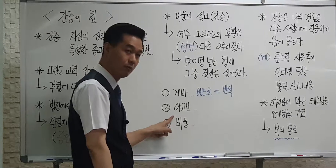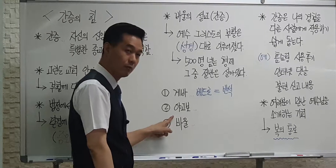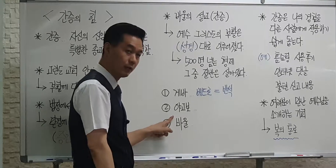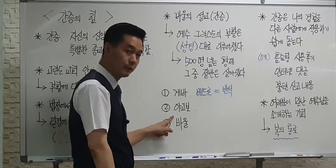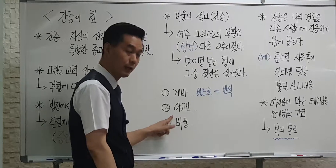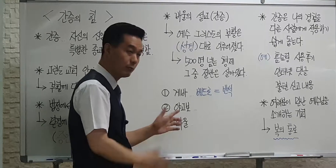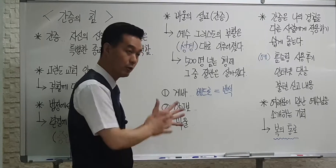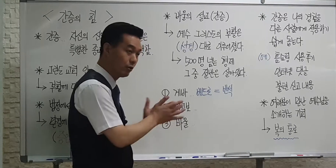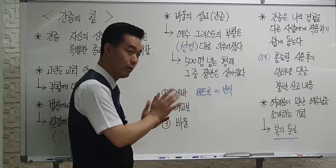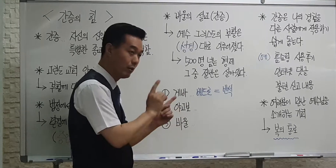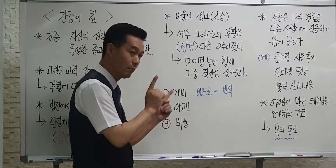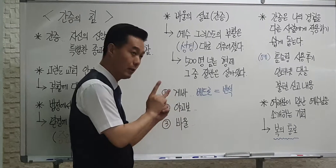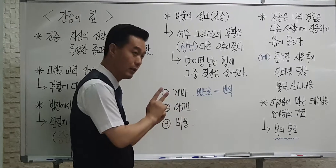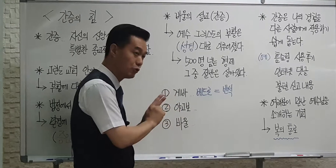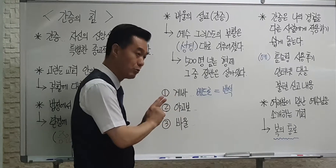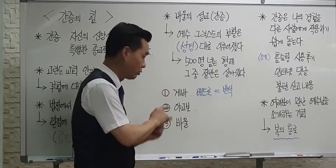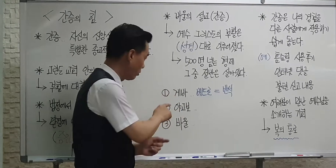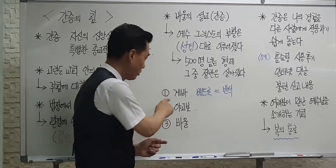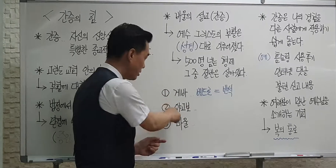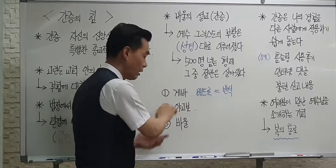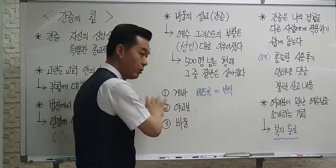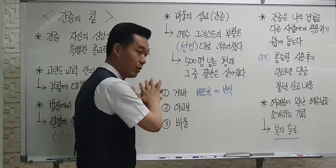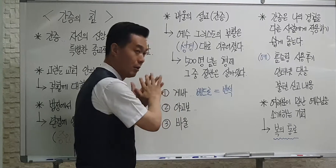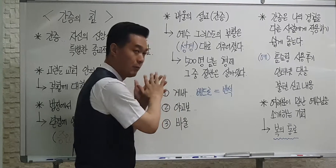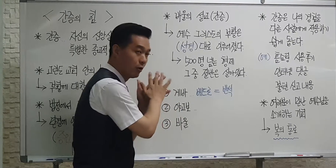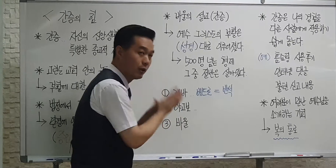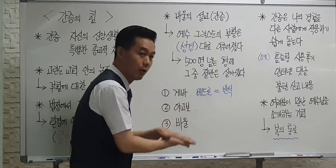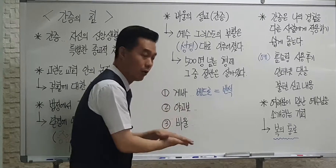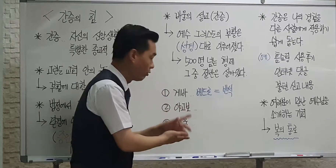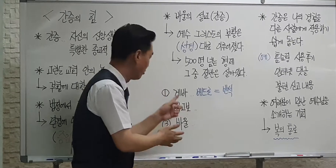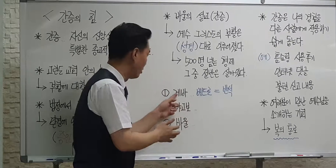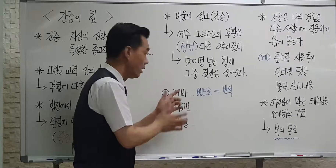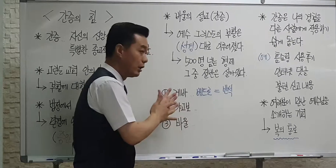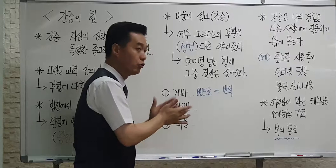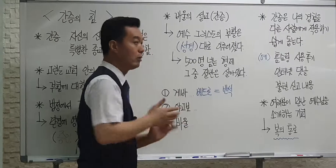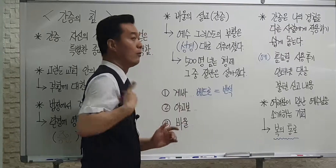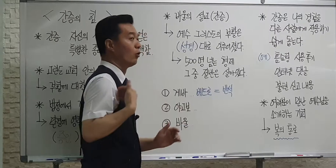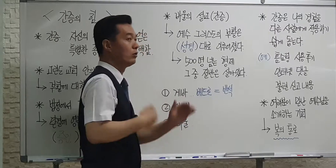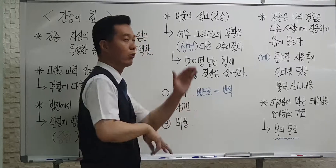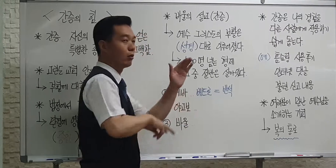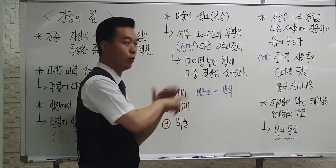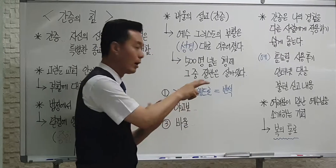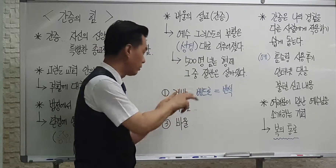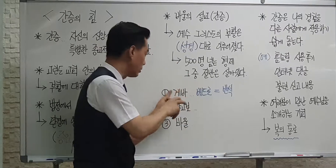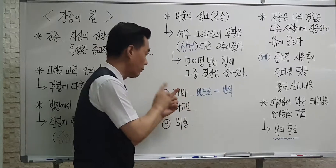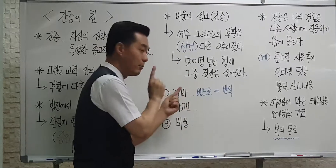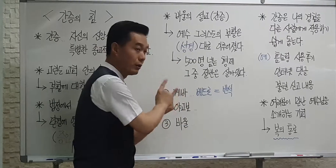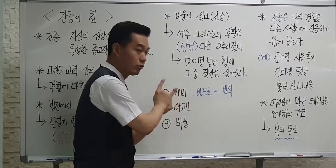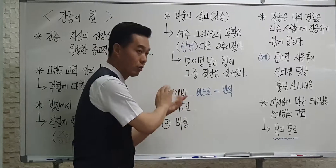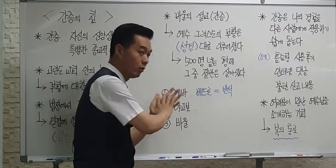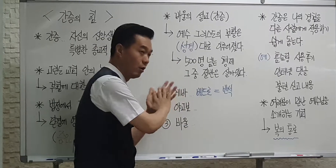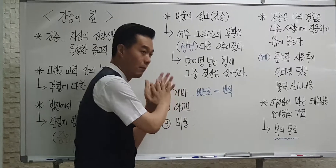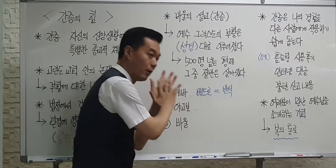근데 그 사람을 예수님이 만나주심을 통해서 이 사람이 변화된 거예요. 예수님을 모른다고 하고 도망갔던 사람을 만나주셔서 변한